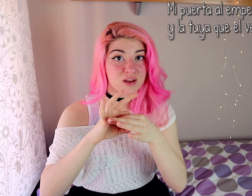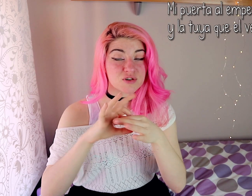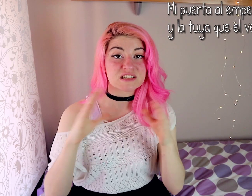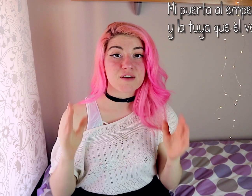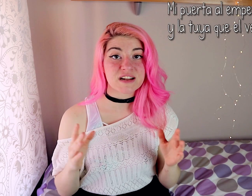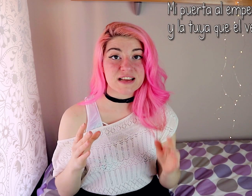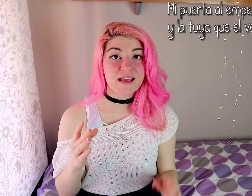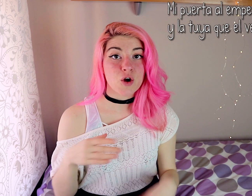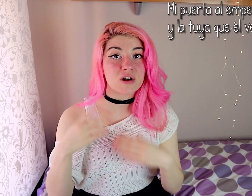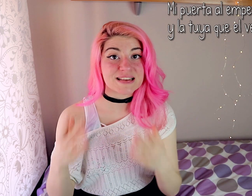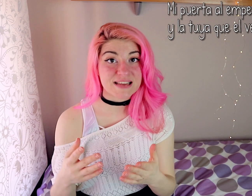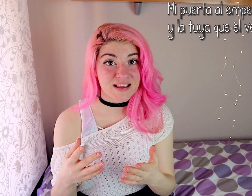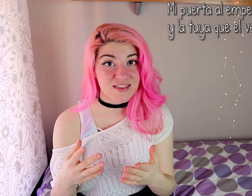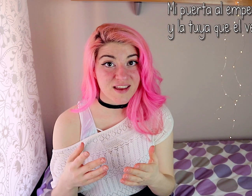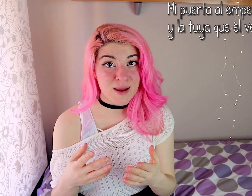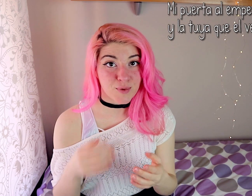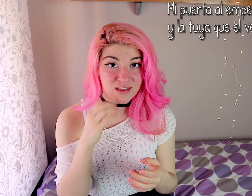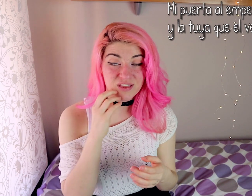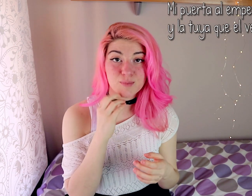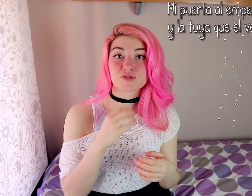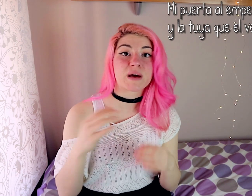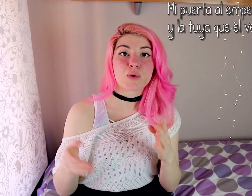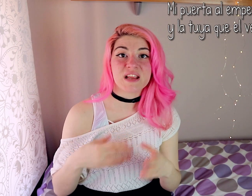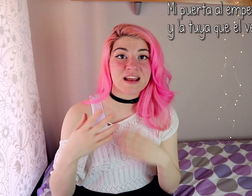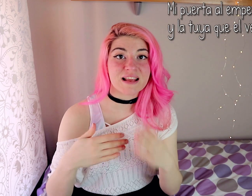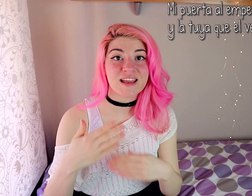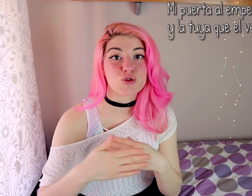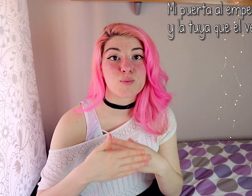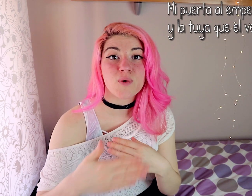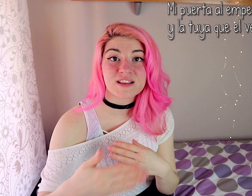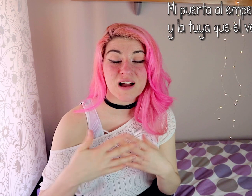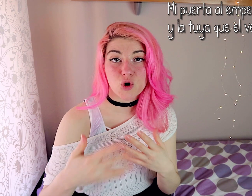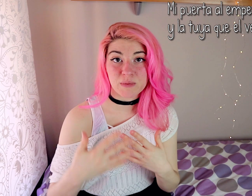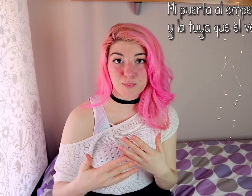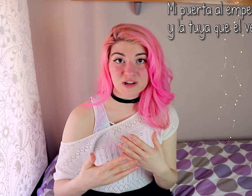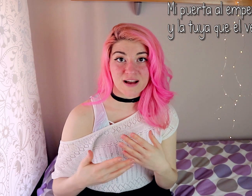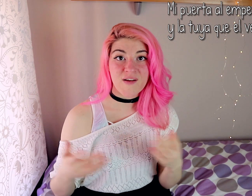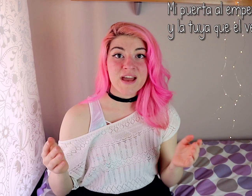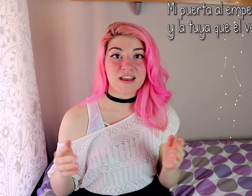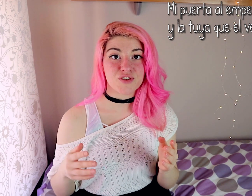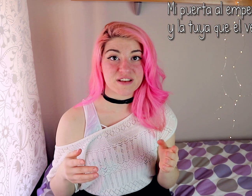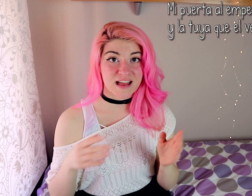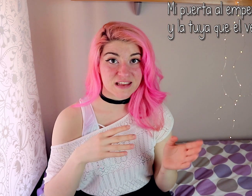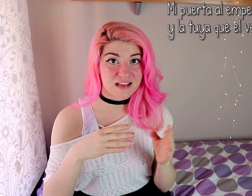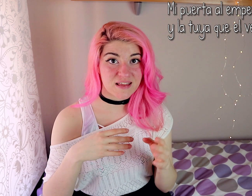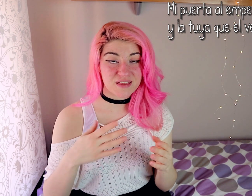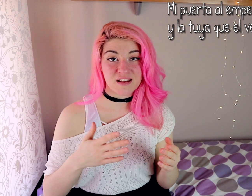unimos esta frase con la siguiente. Porque decimos para unir el que. Tu puerta con mi puerta. Y entonces, antes de decir